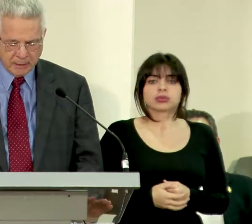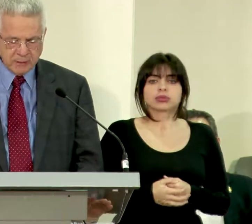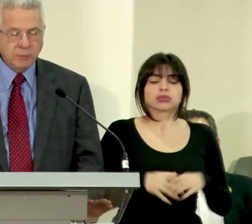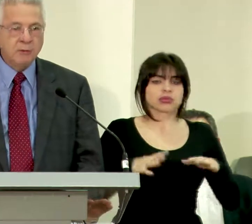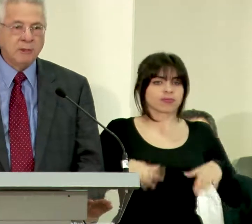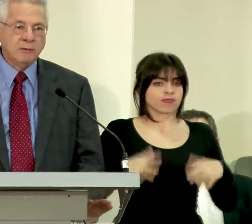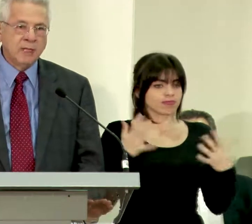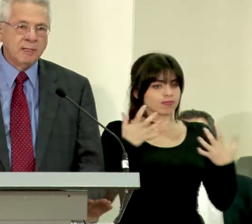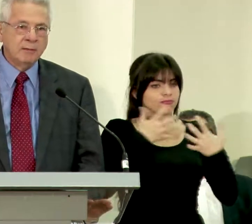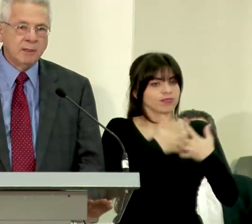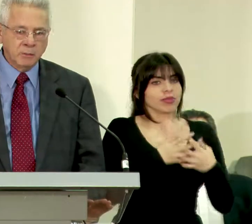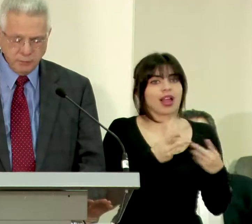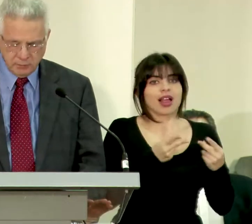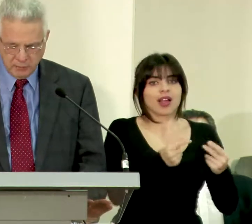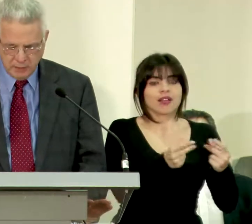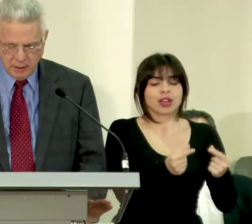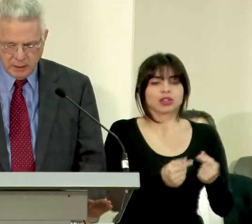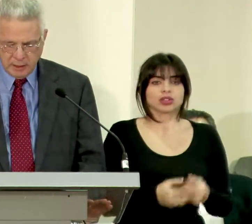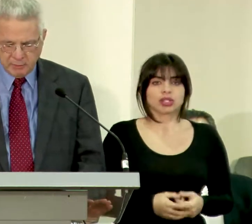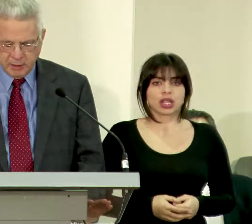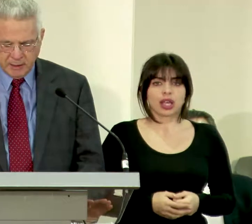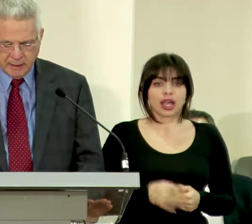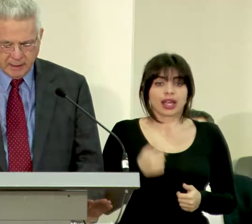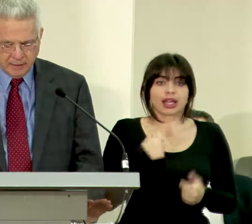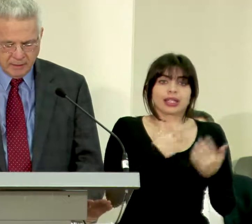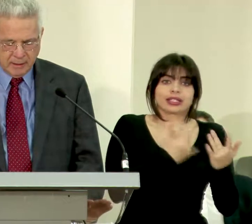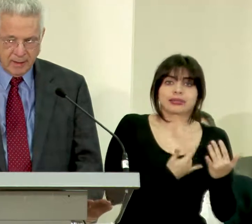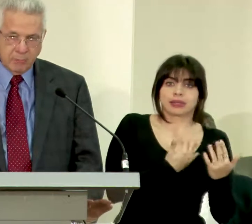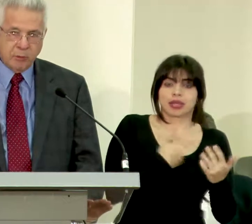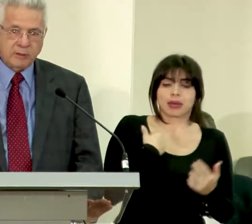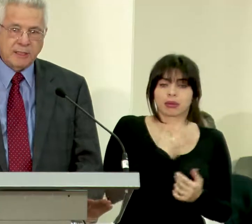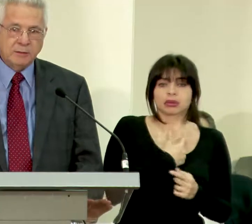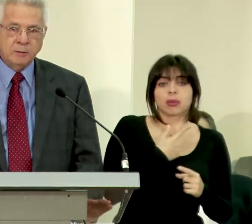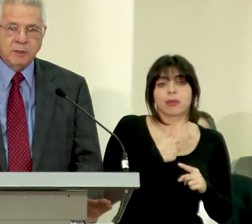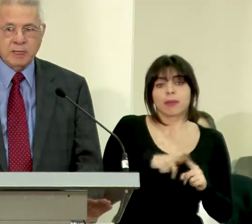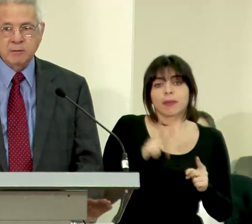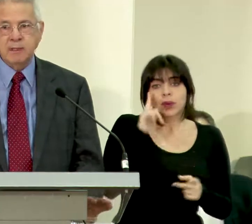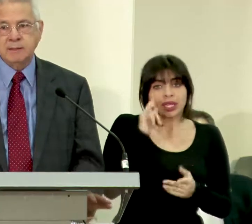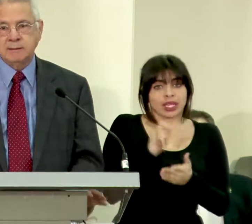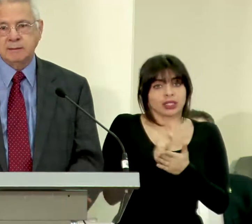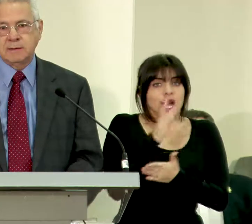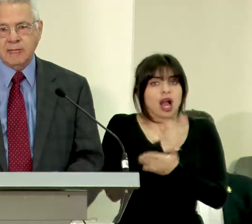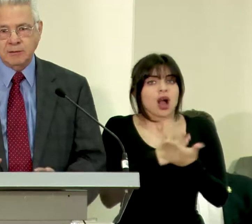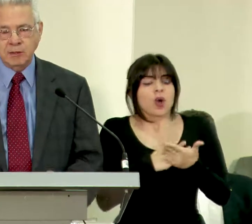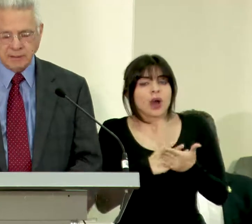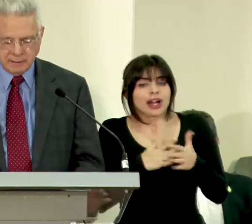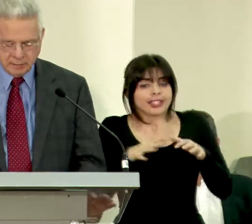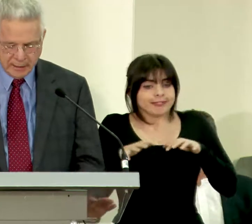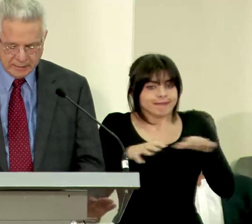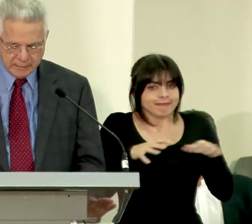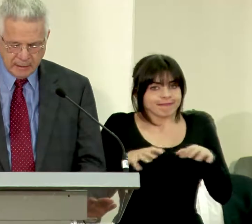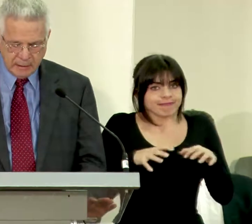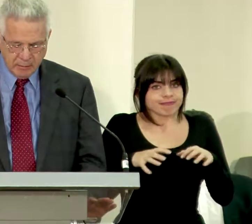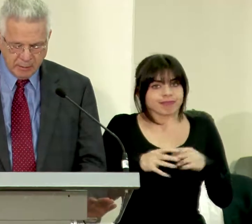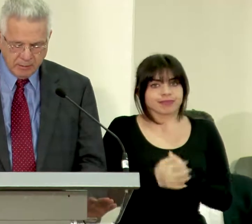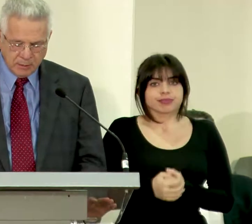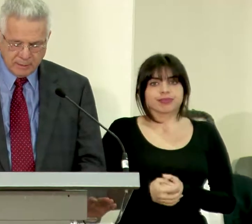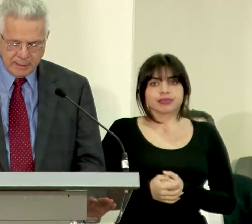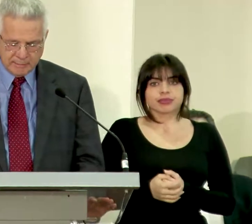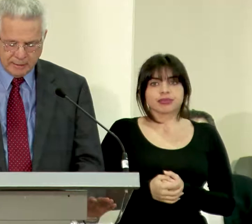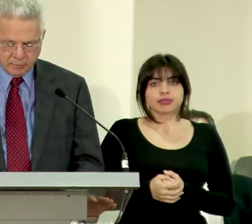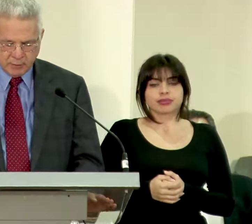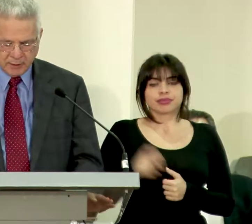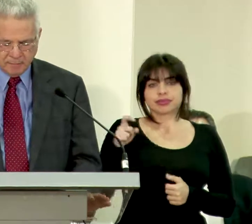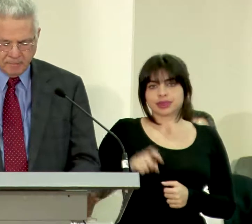con la magnitud y velocidad con que uno esperaría, y por lo tanto, algunas acciones adicionales va